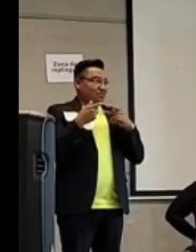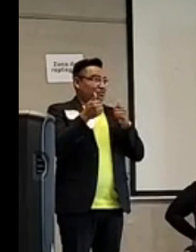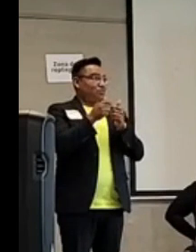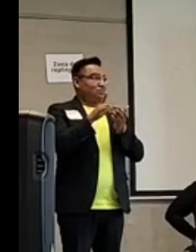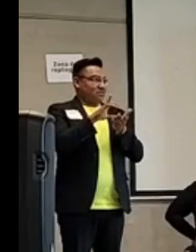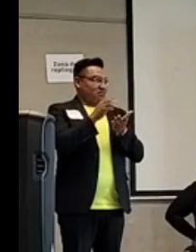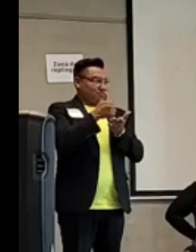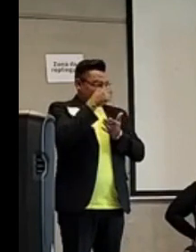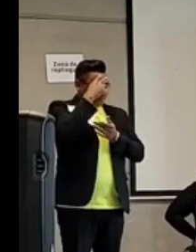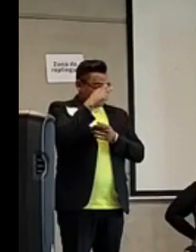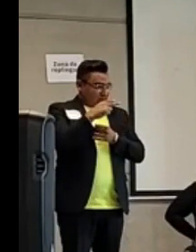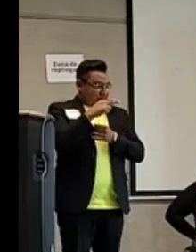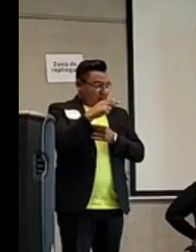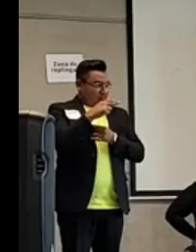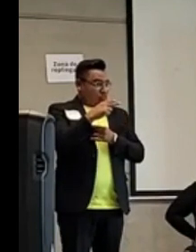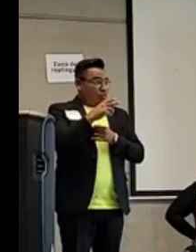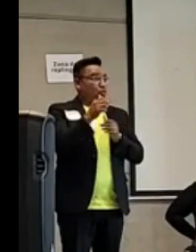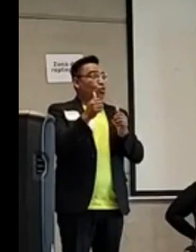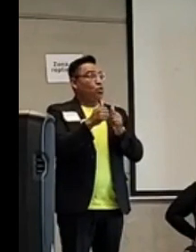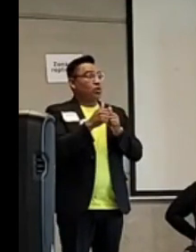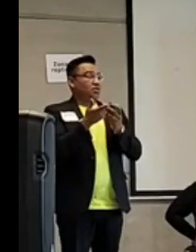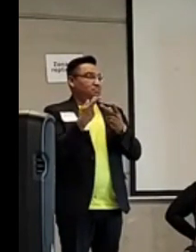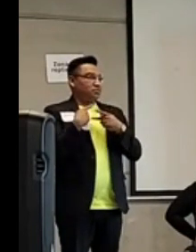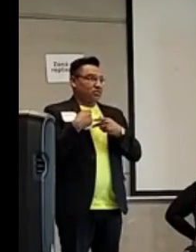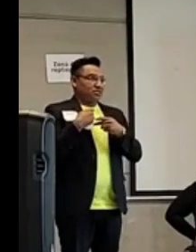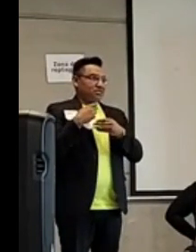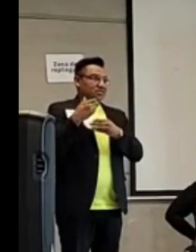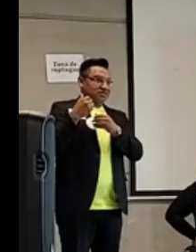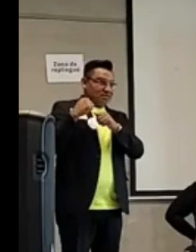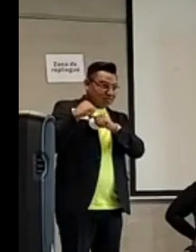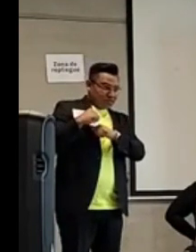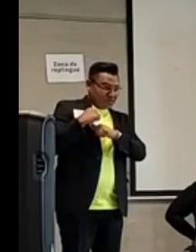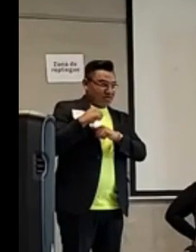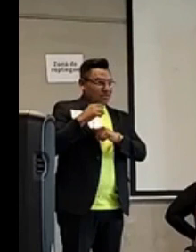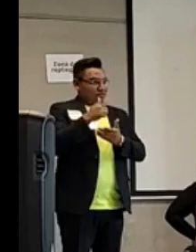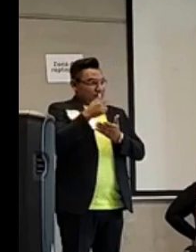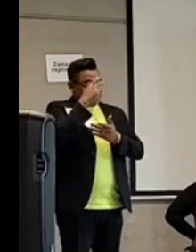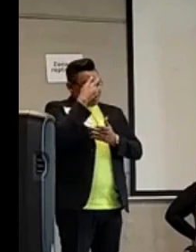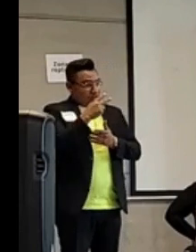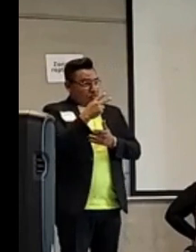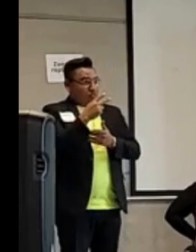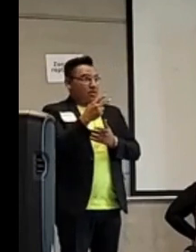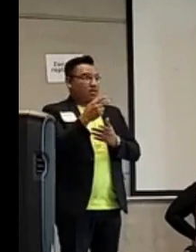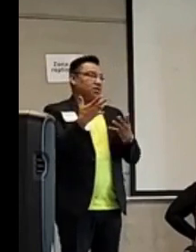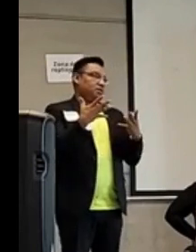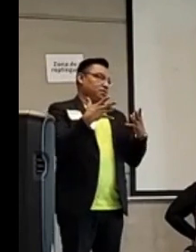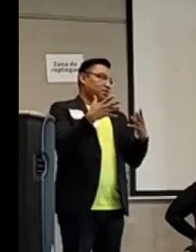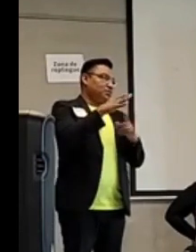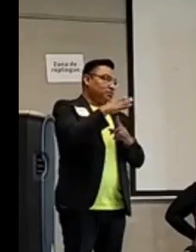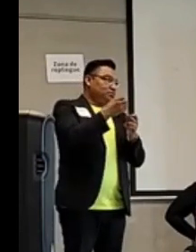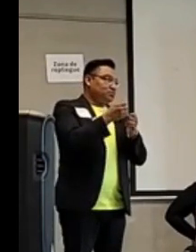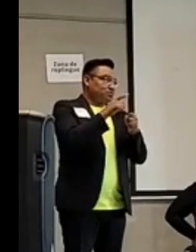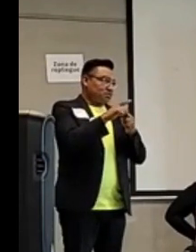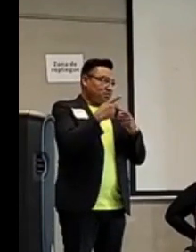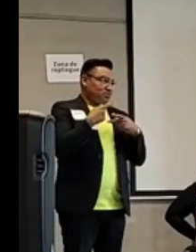esta actividad con las de los servidores públicos de la Ciudad de México ya hemos hecho aparte de